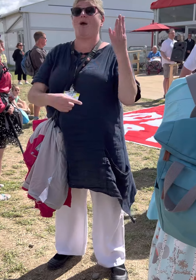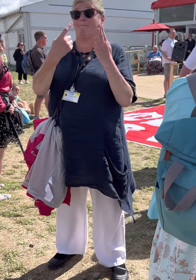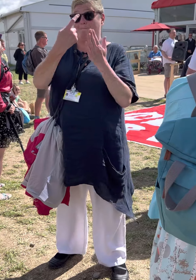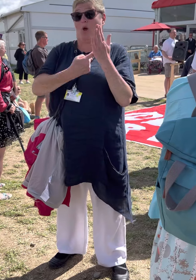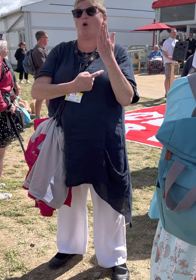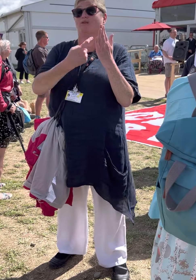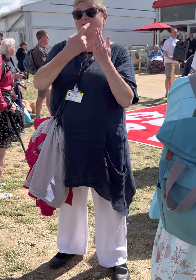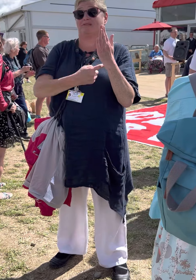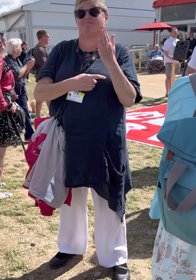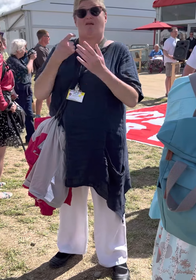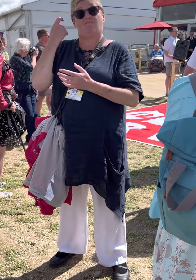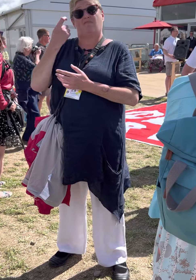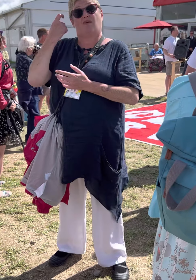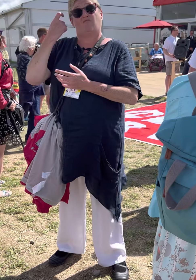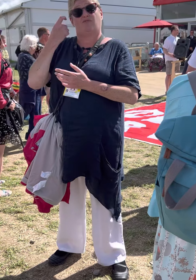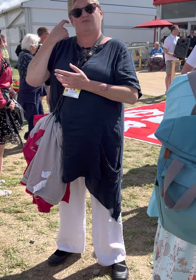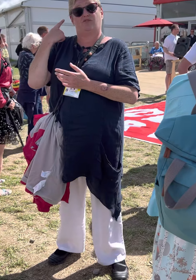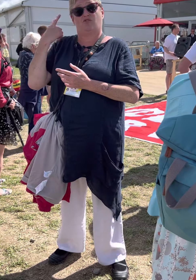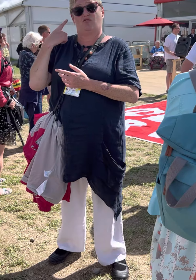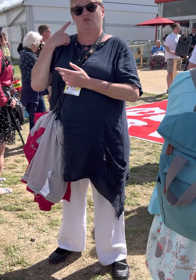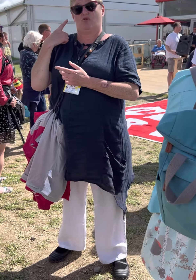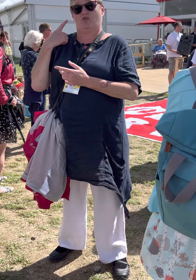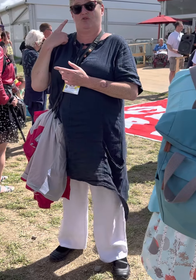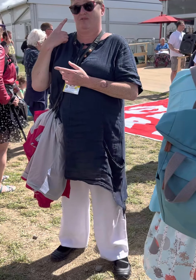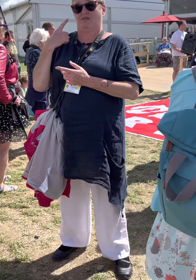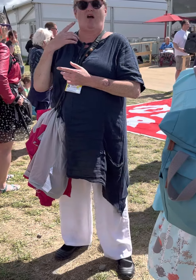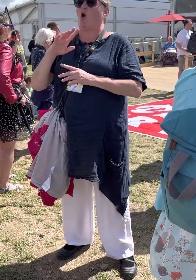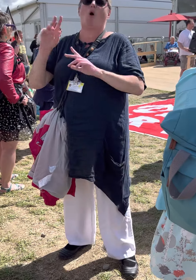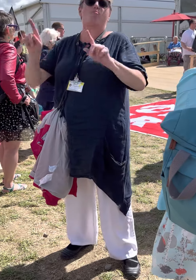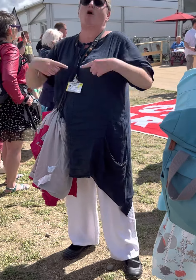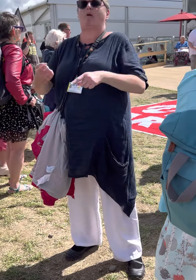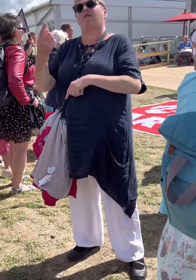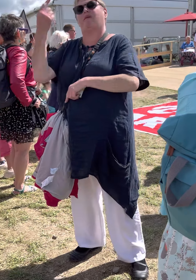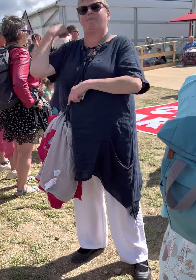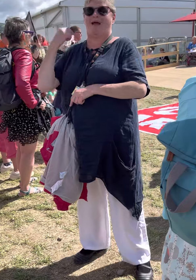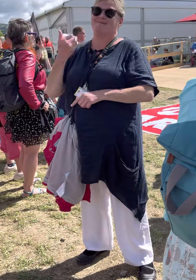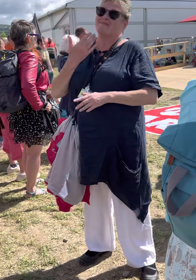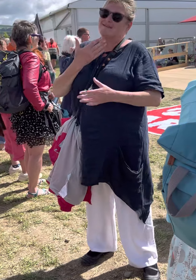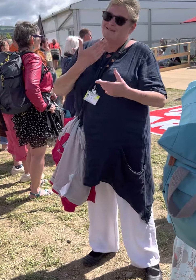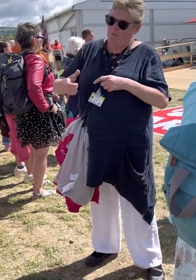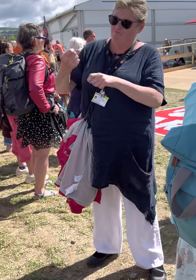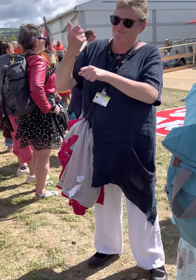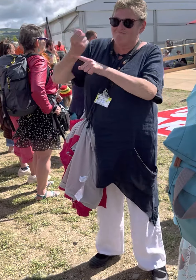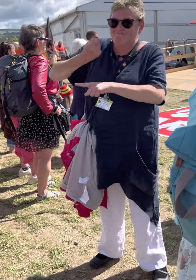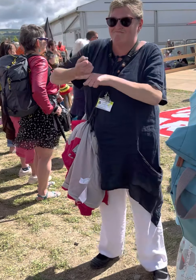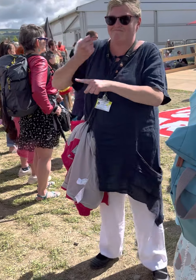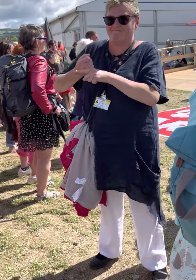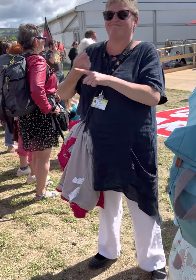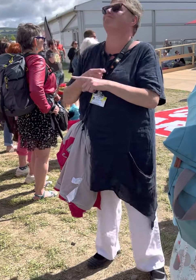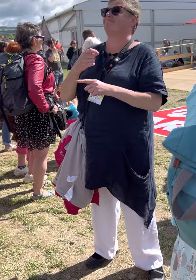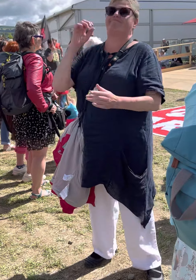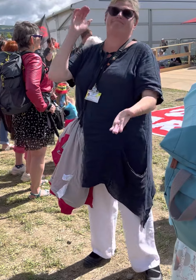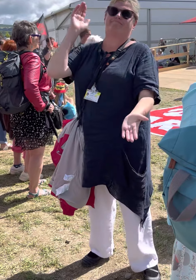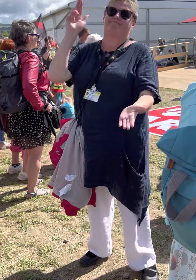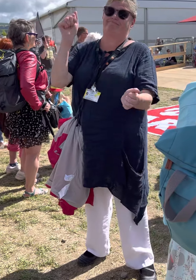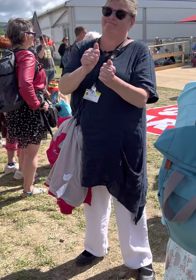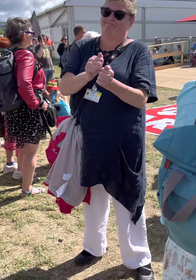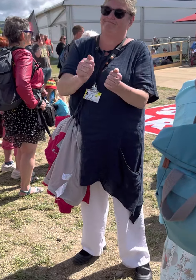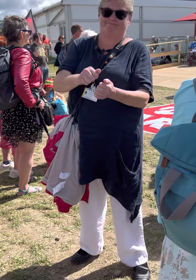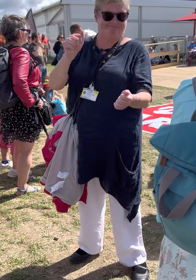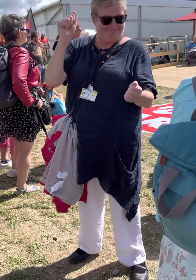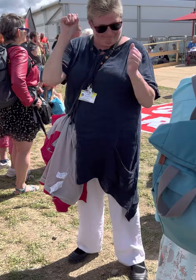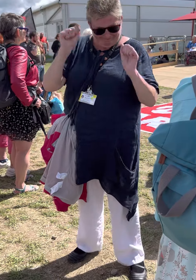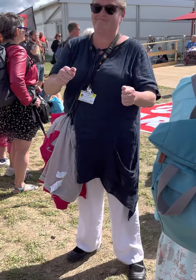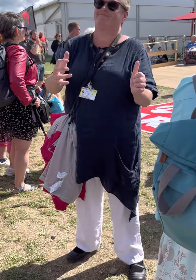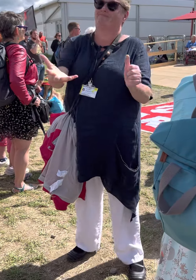bolisïau yn cael ei ystyried yn lot rhy radical dim ond rai blynyddoedd yn ôl, ond diolch i ymgyrchu, mae nhw nawr yn bolisi glad. Ni